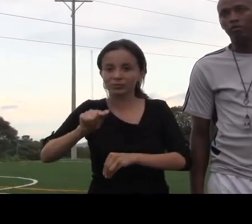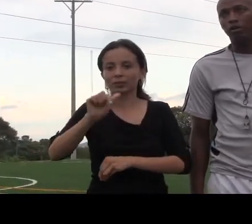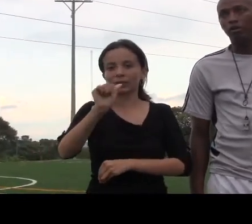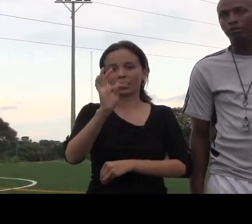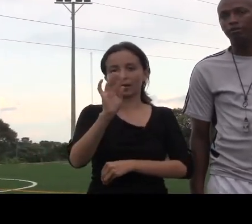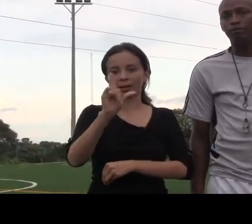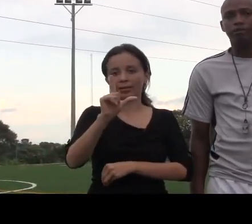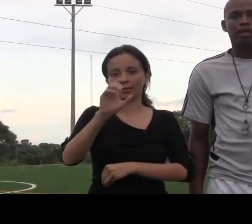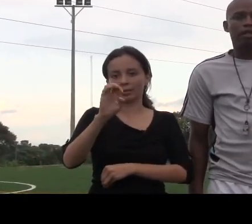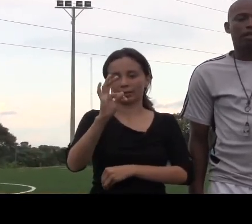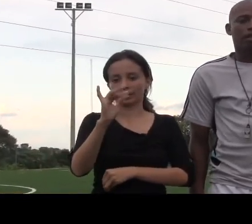Fútbol Club.